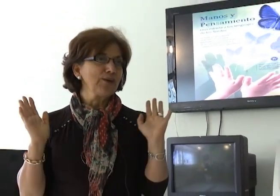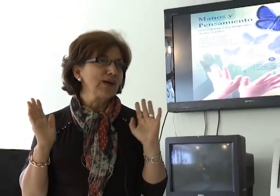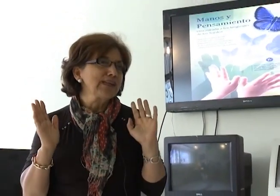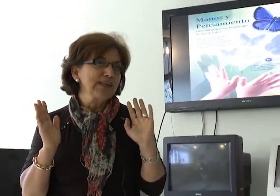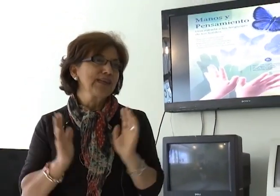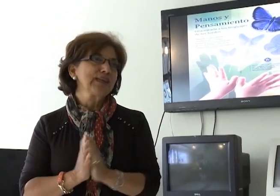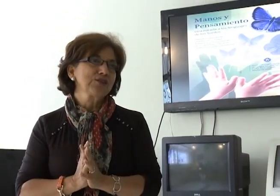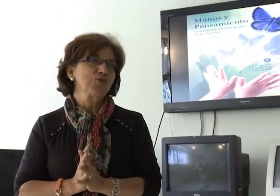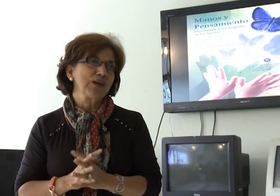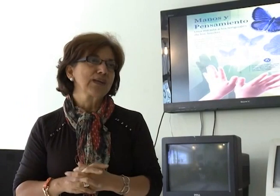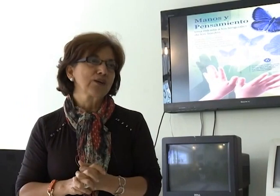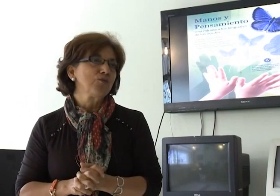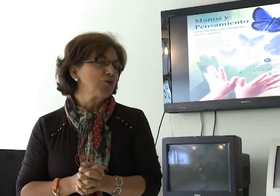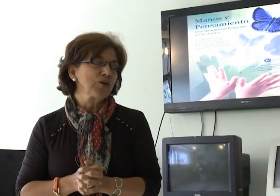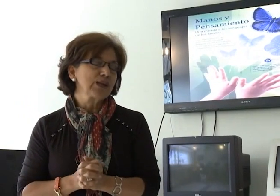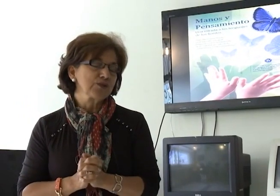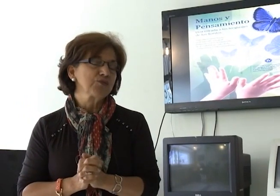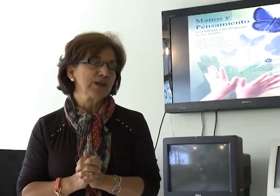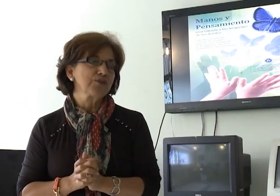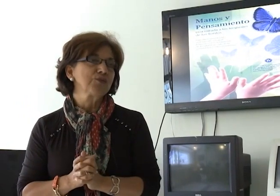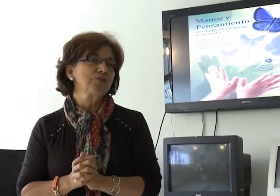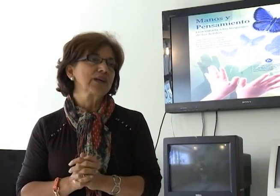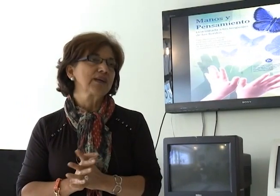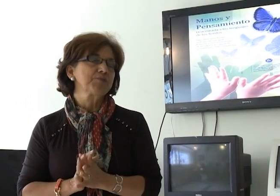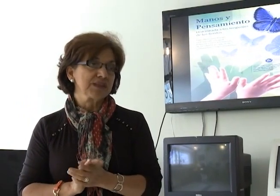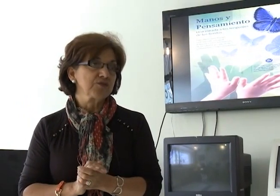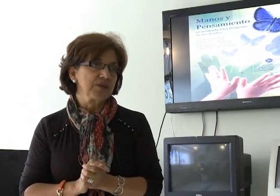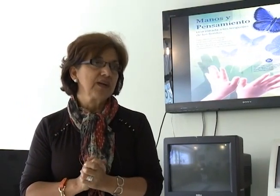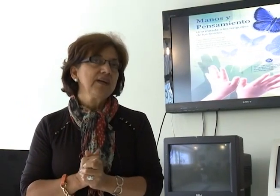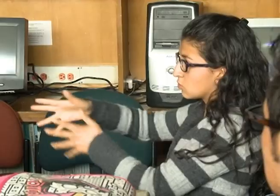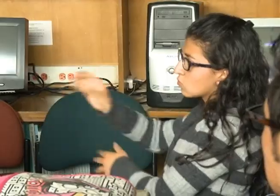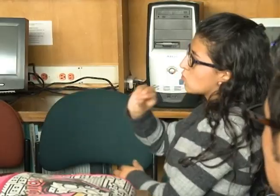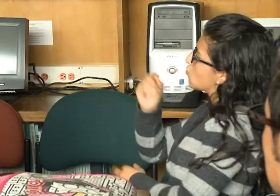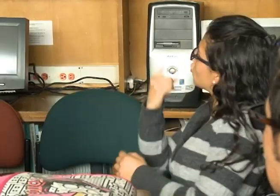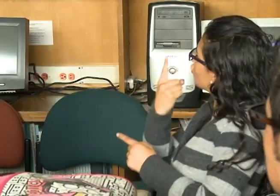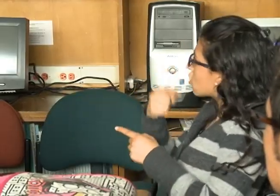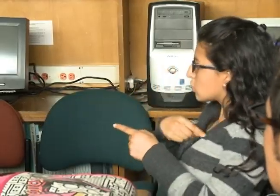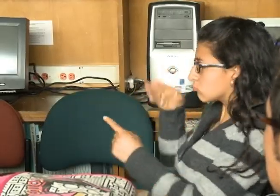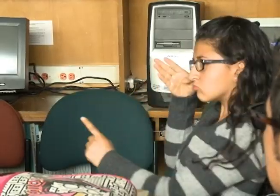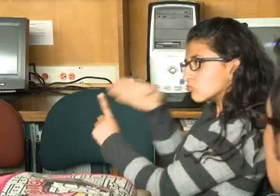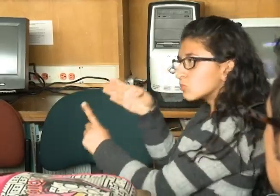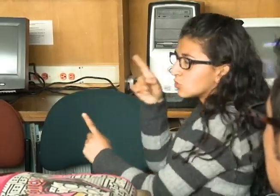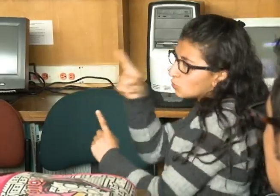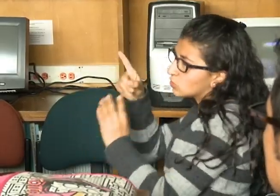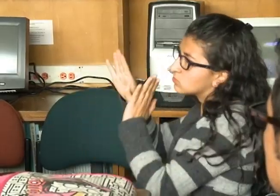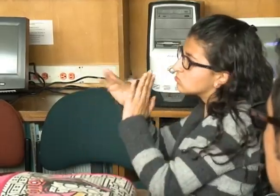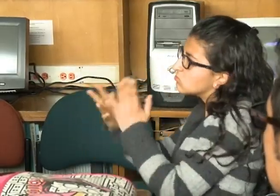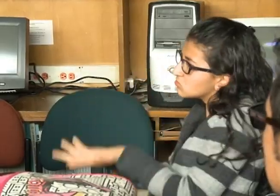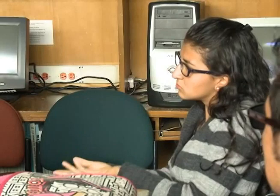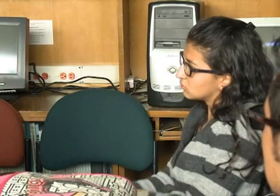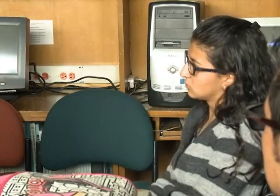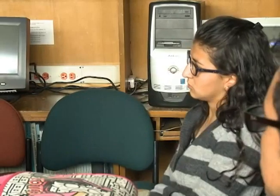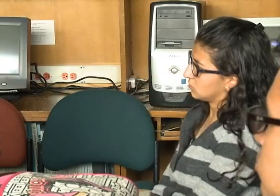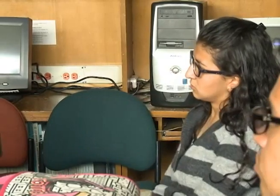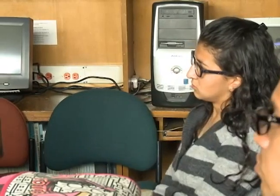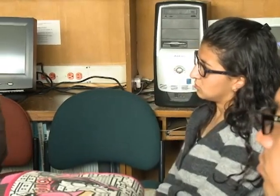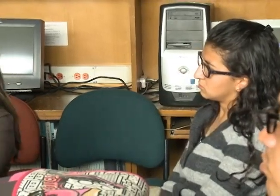que tiene derecho cualquier, como cualquier sujeto, cualquier persona. Los aportes de del proyecto Manos y Pensamiento